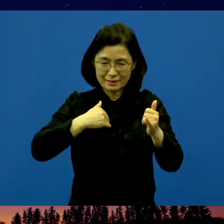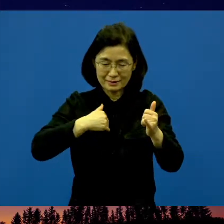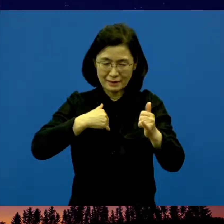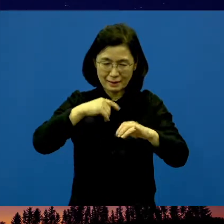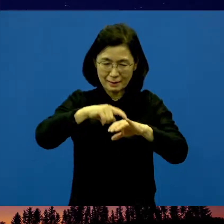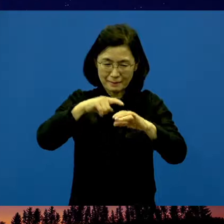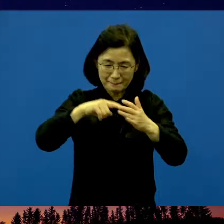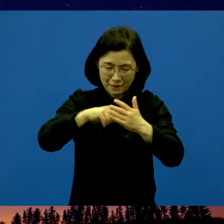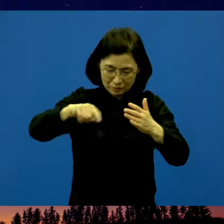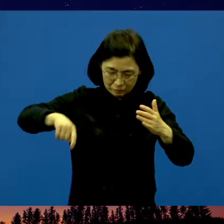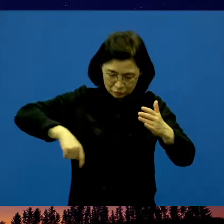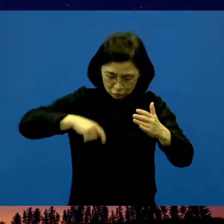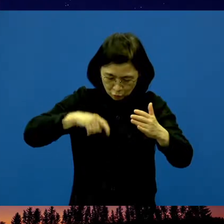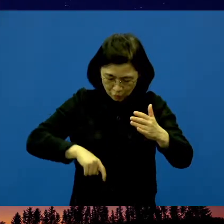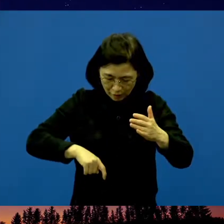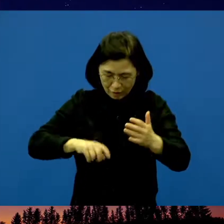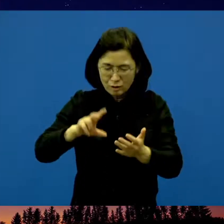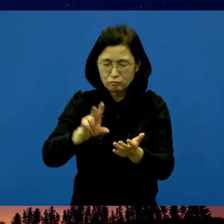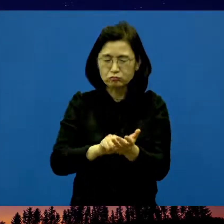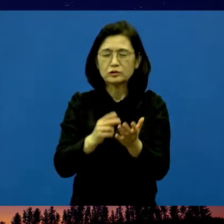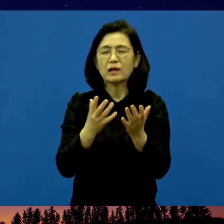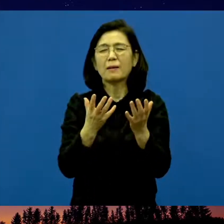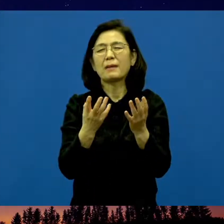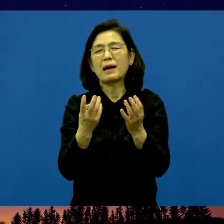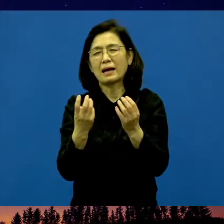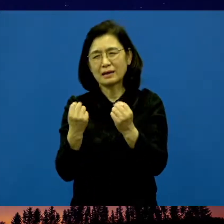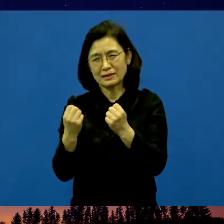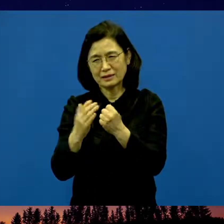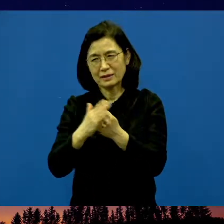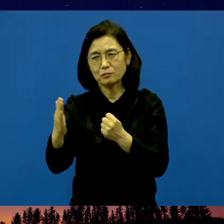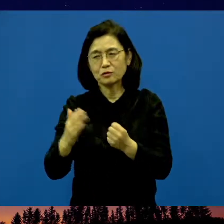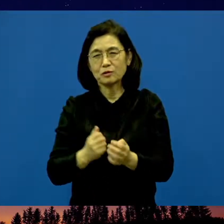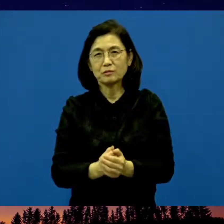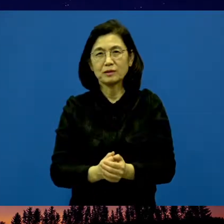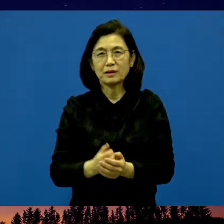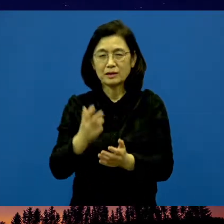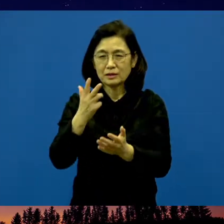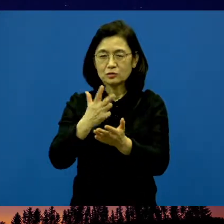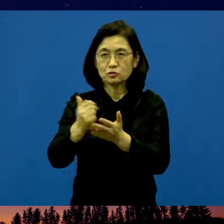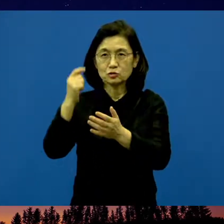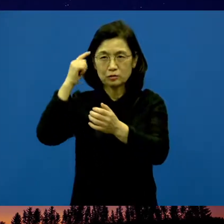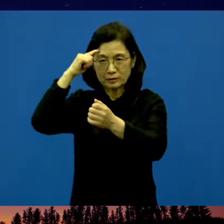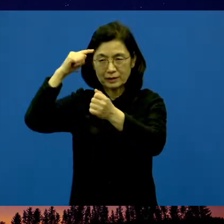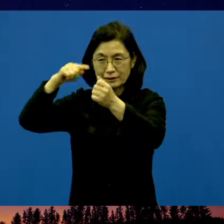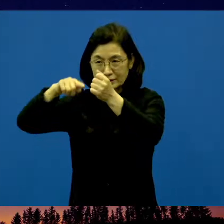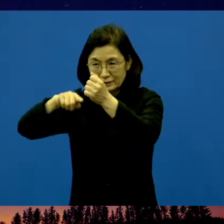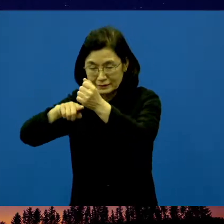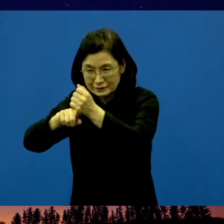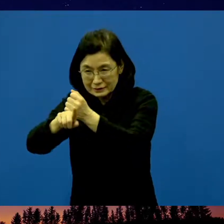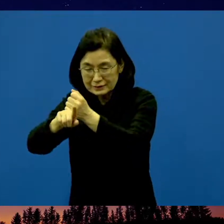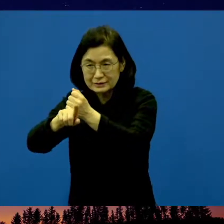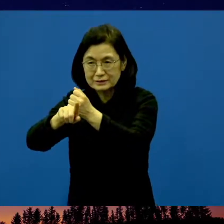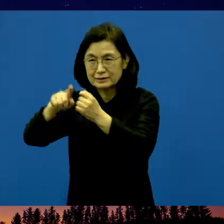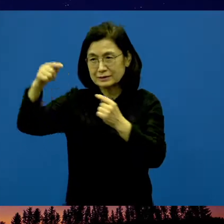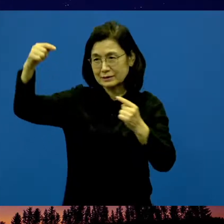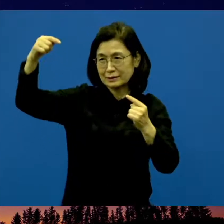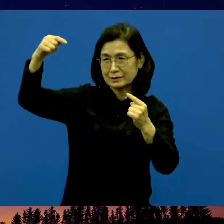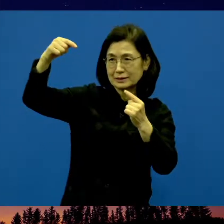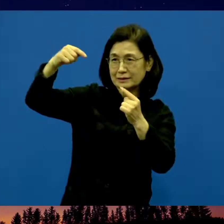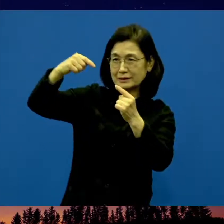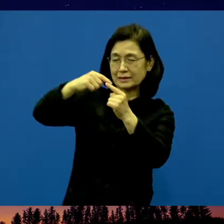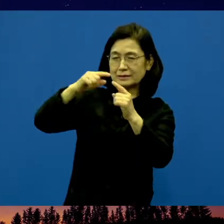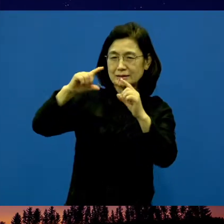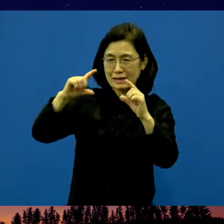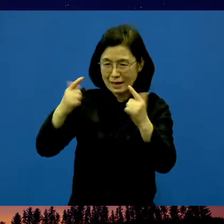아직도 점검할 것들이 많이 있다는 뜻이에요. 그 주님의 뜻에 일치하지 못하게 하는 장애물들이 내 안에 많이 있다는